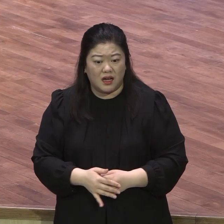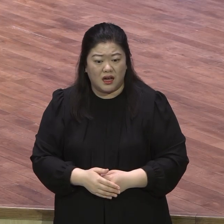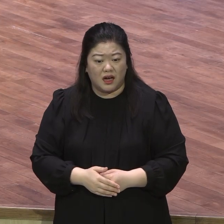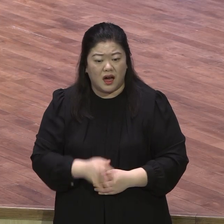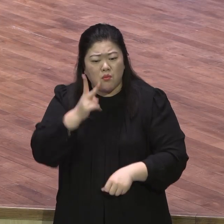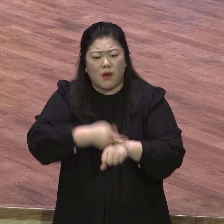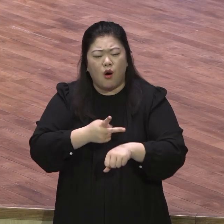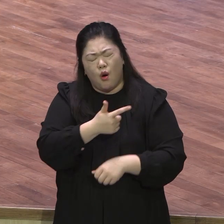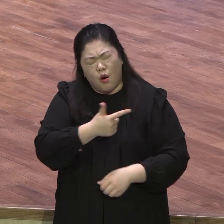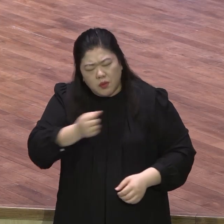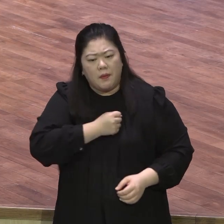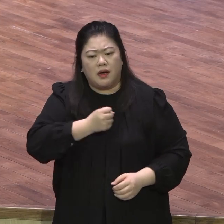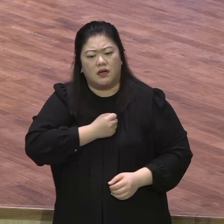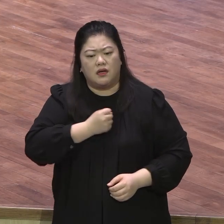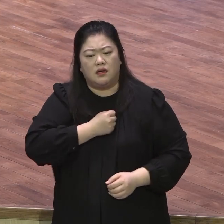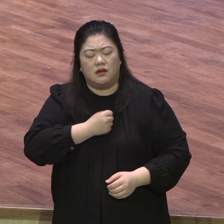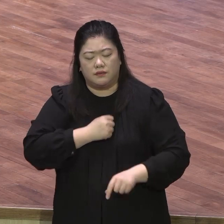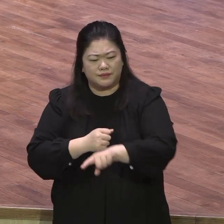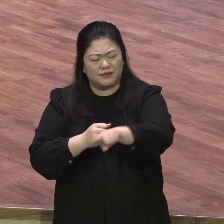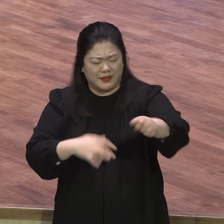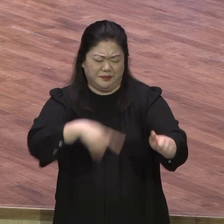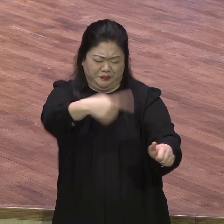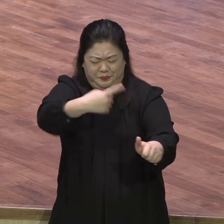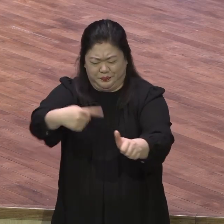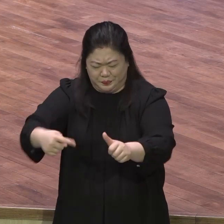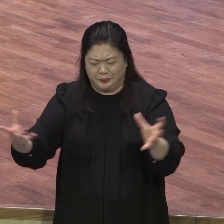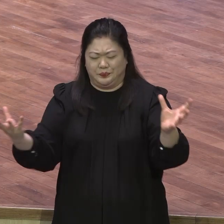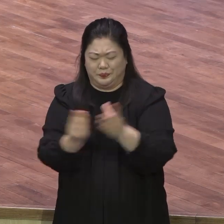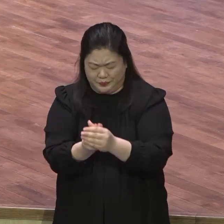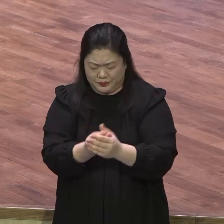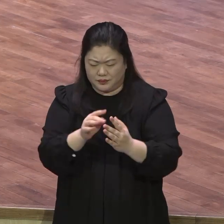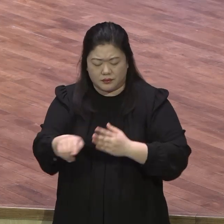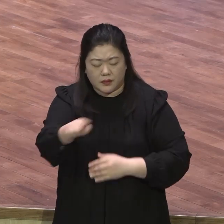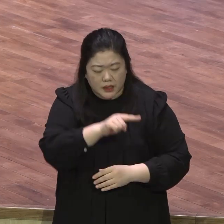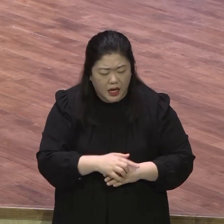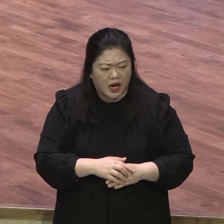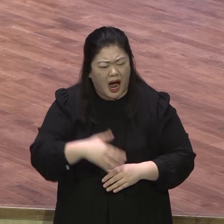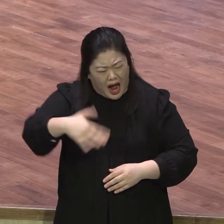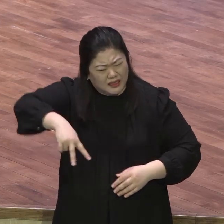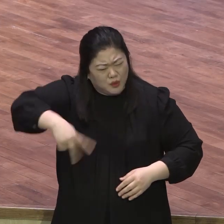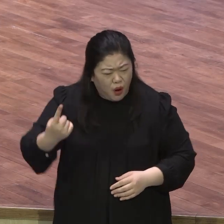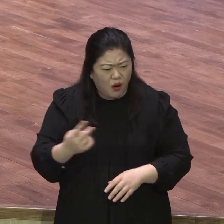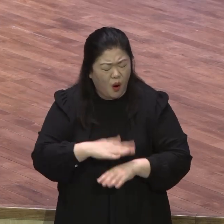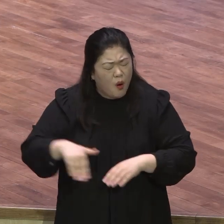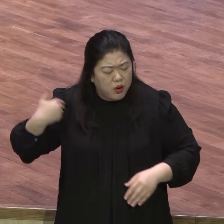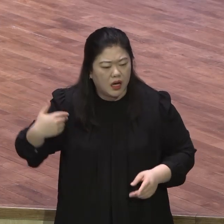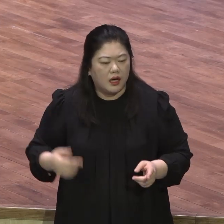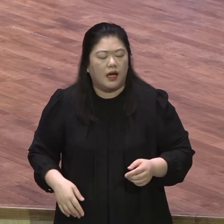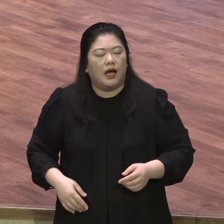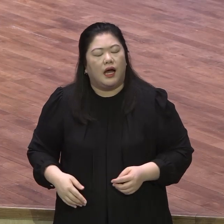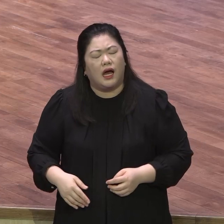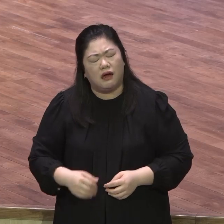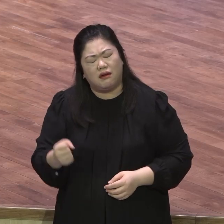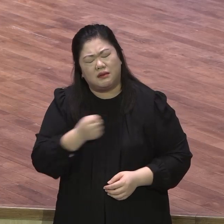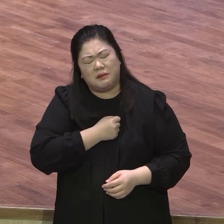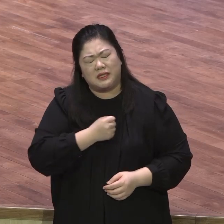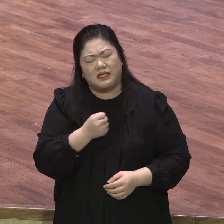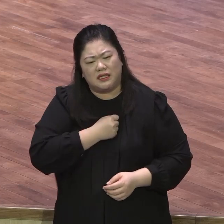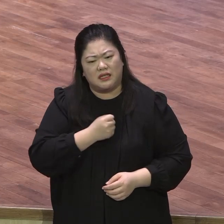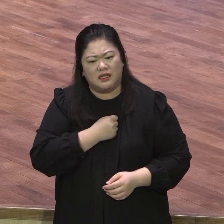반문했어요. 구원받아 하나님이 다녀 대놓고도 왜 그렇게 세상